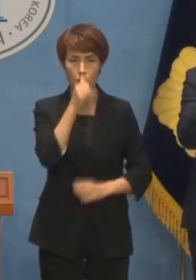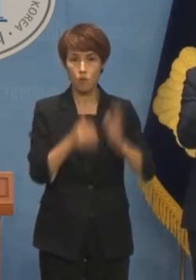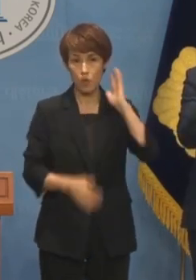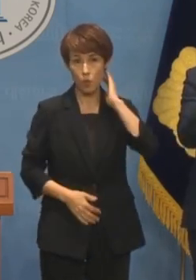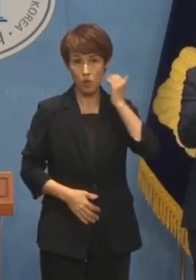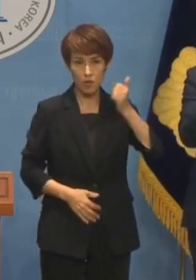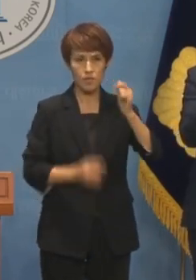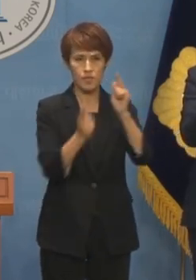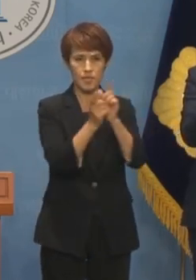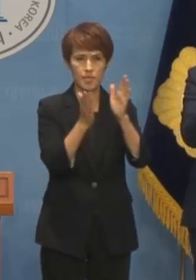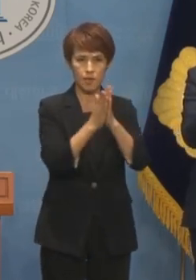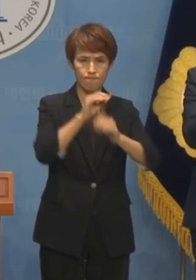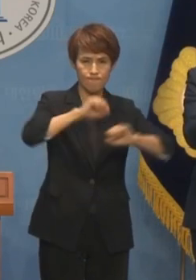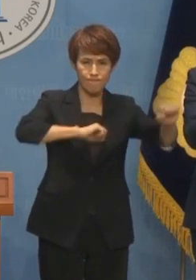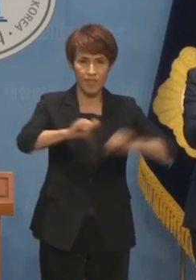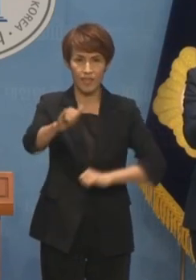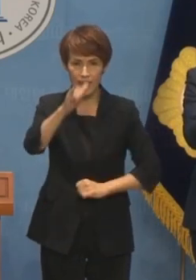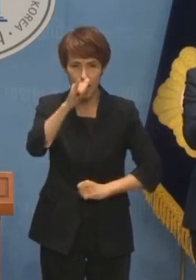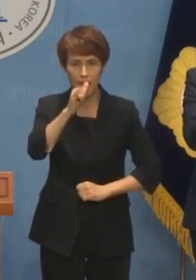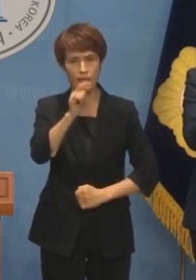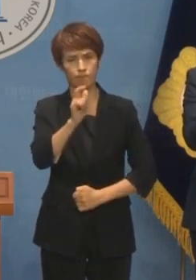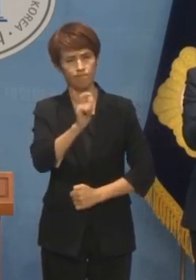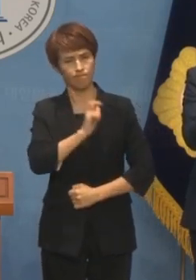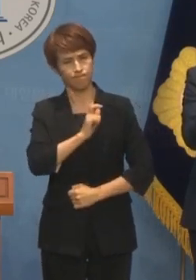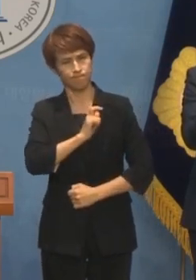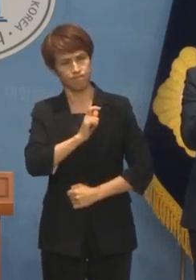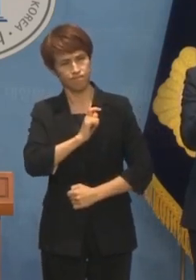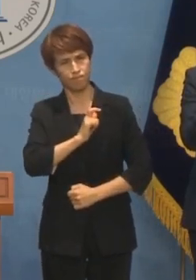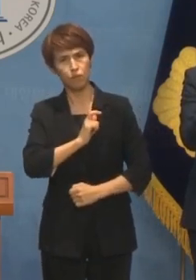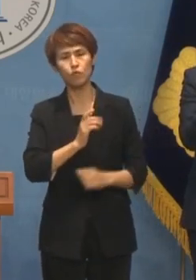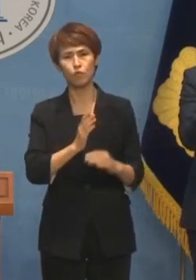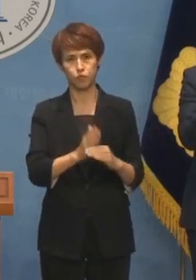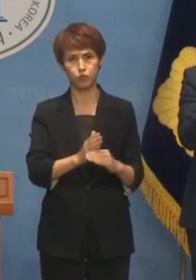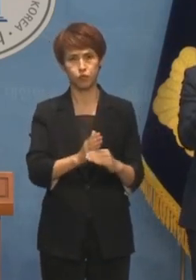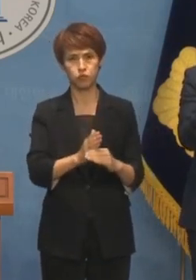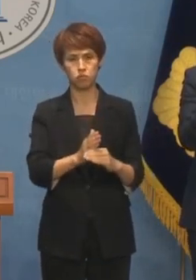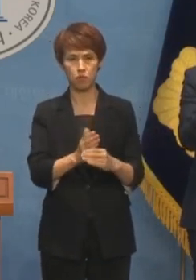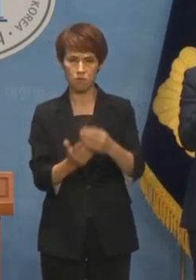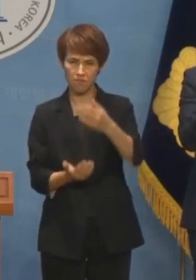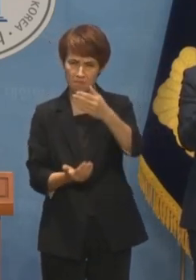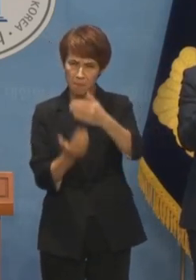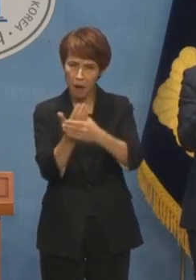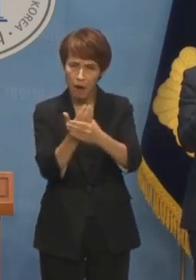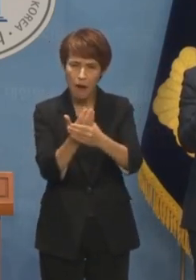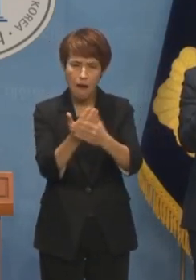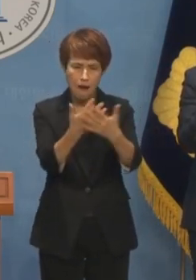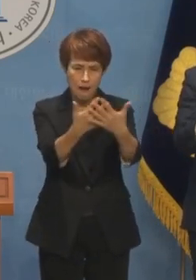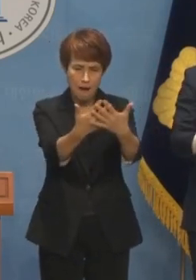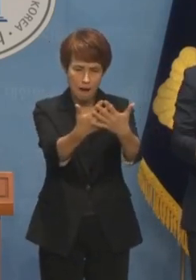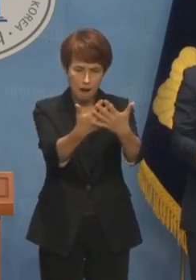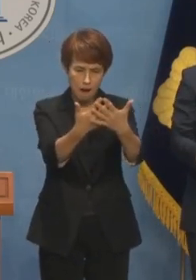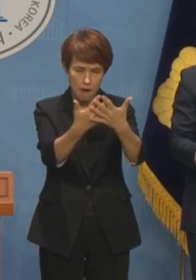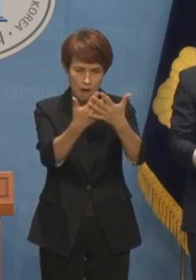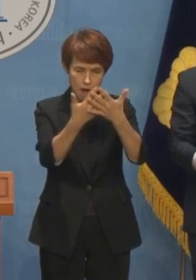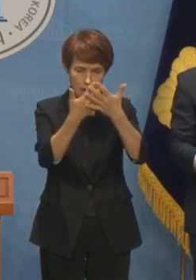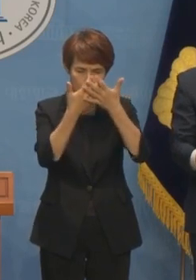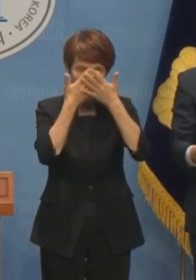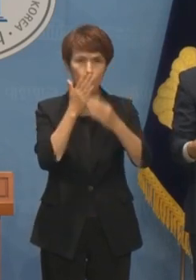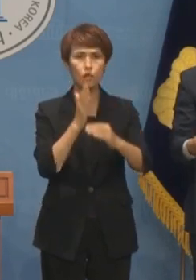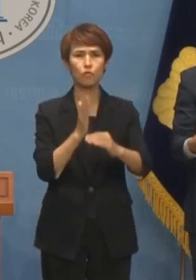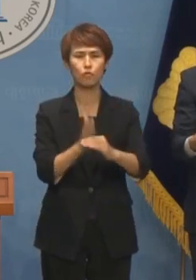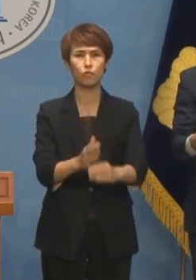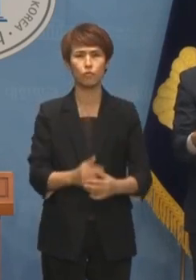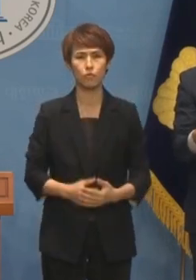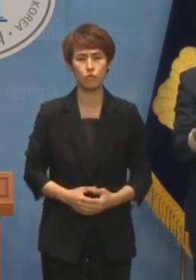대통령이 직접 나섰다라는 의심이 짙어지고 있는 지금 사건의 전말도 점차 수면 위로 드러나고